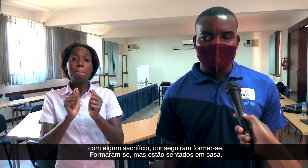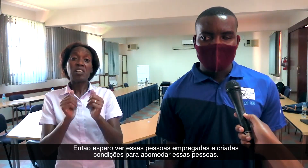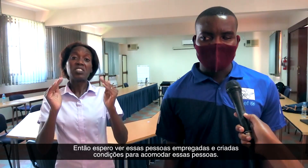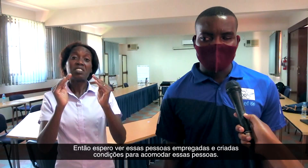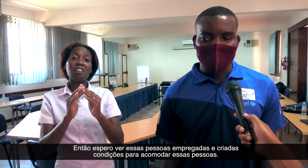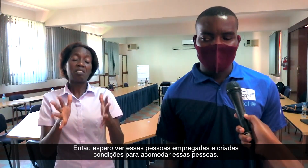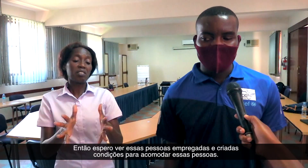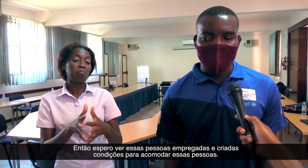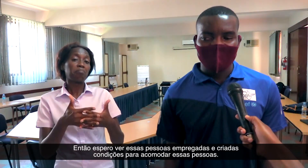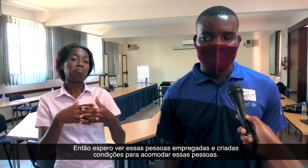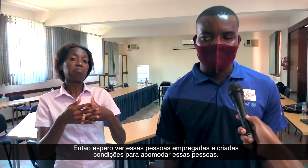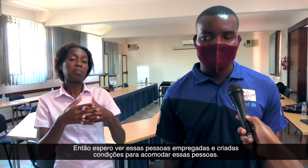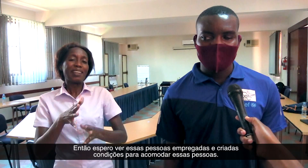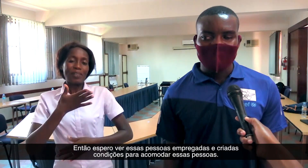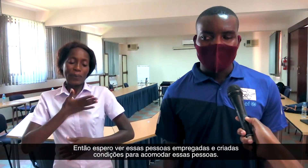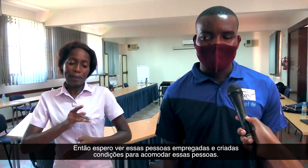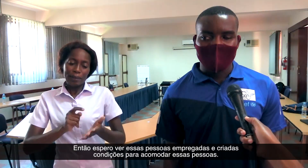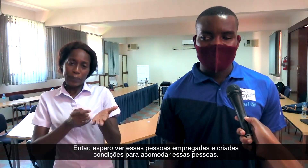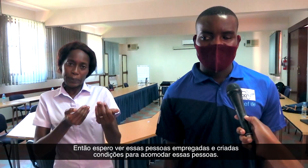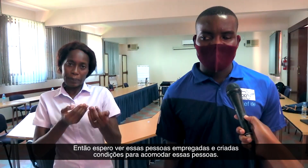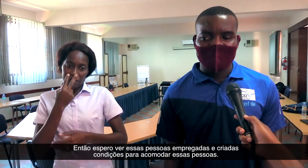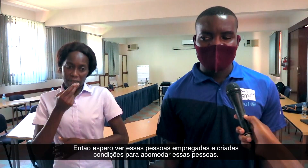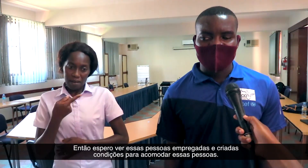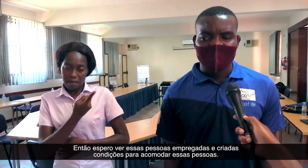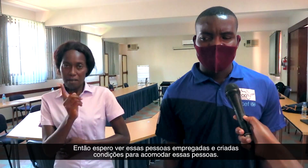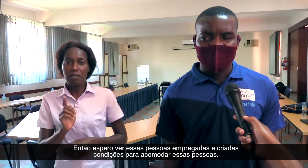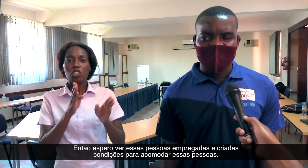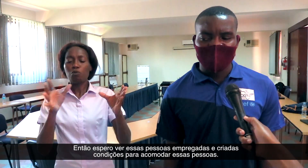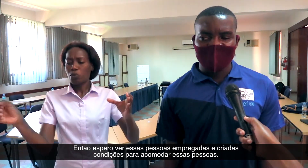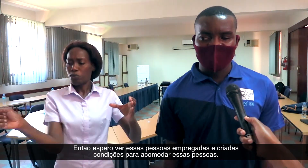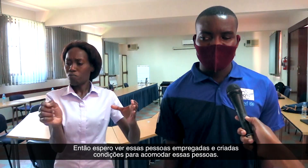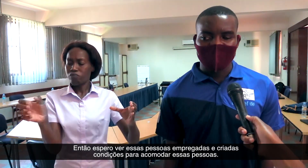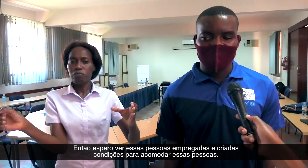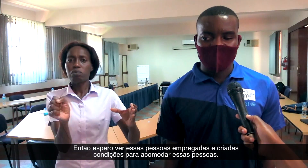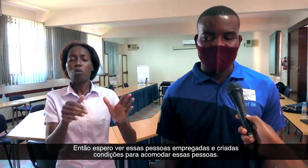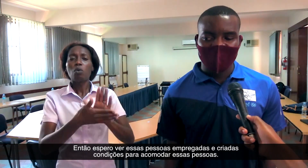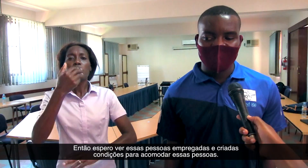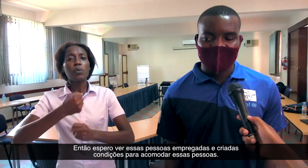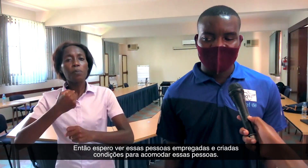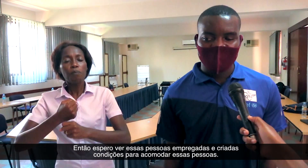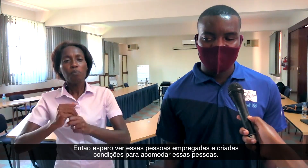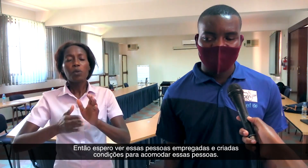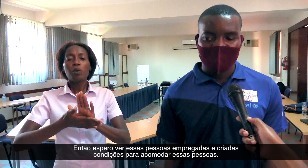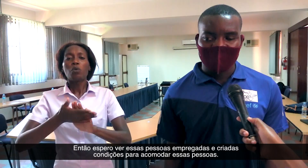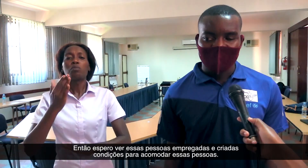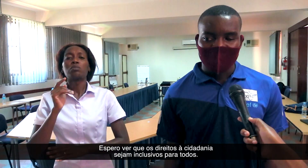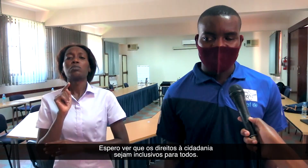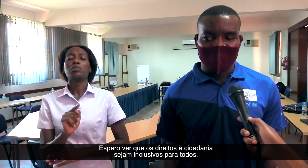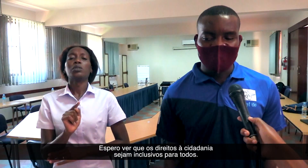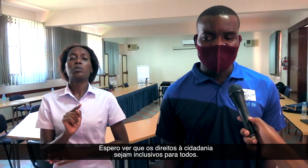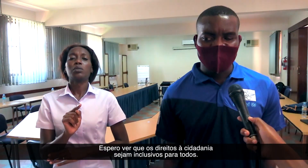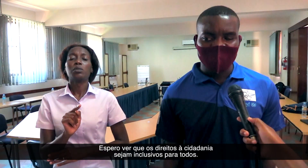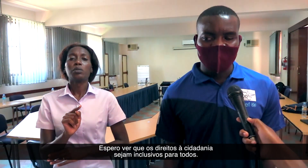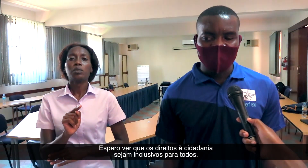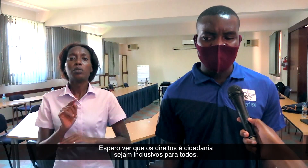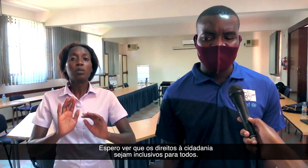Então, espero lá ver essas pessoas empregadas e criadas condições para acomodar essas pessoas, né?